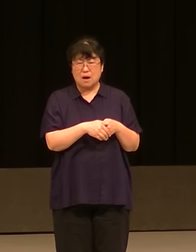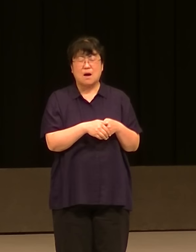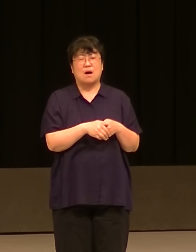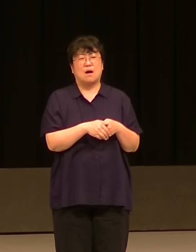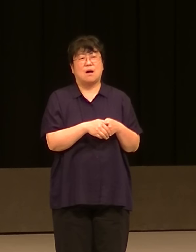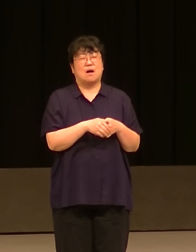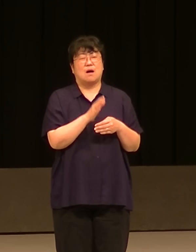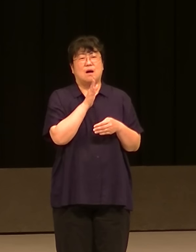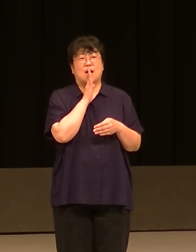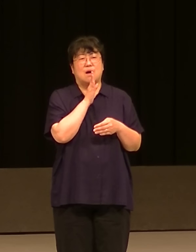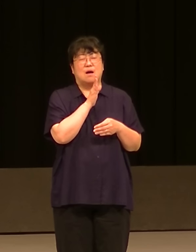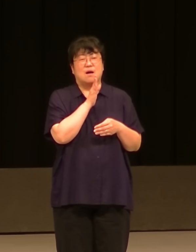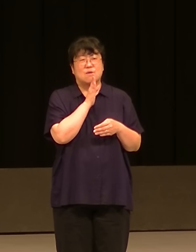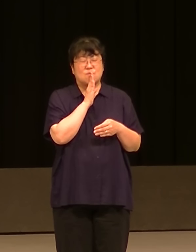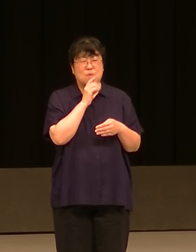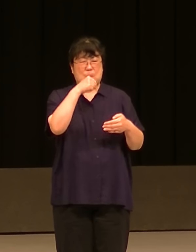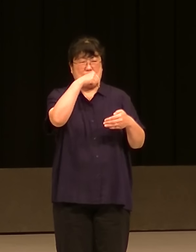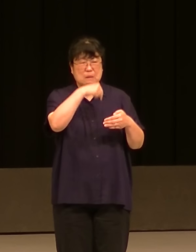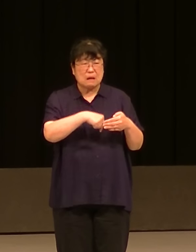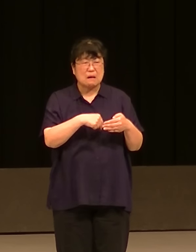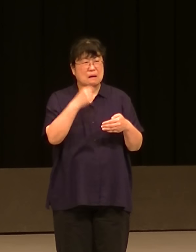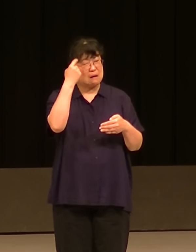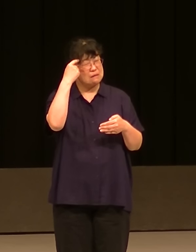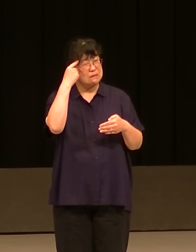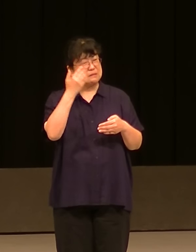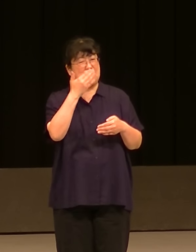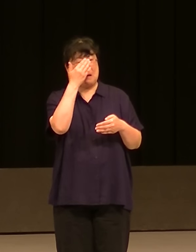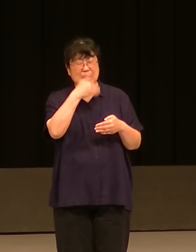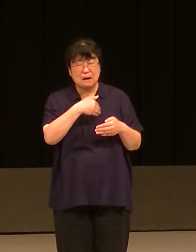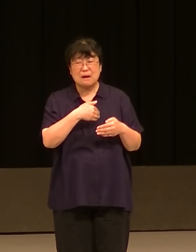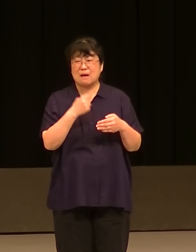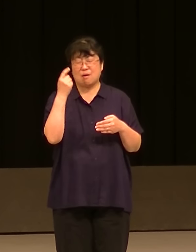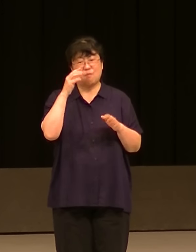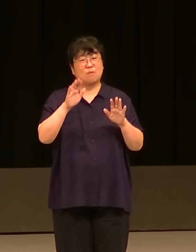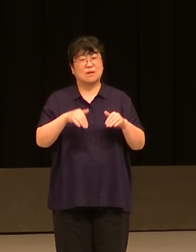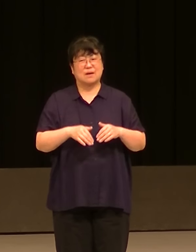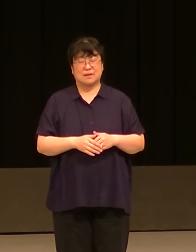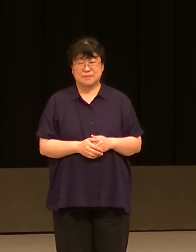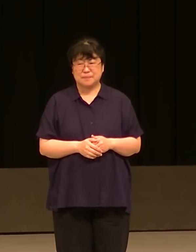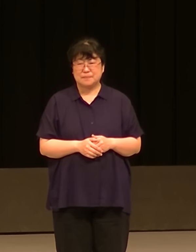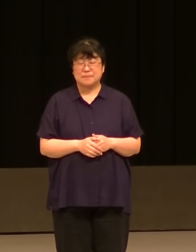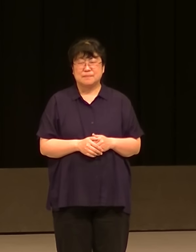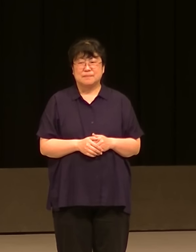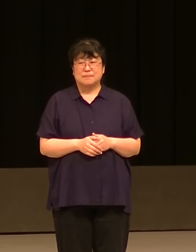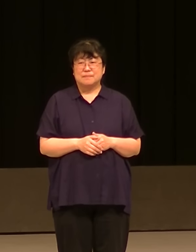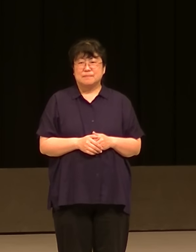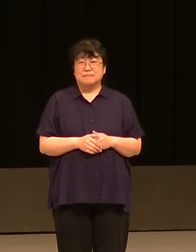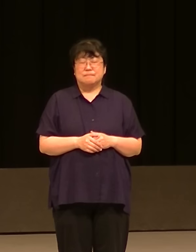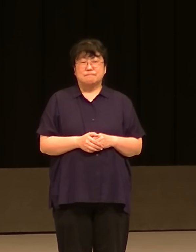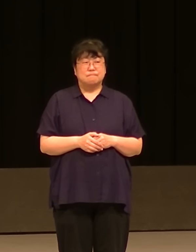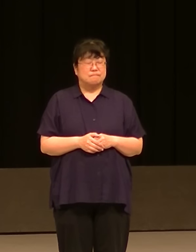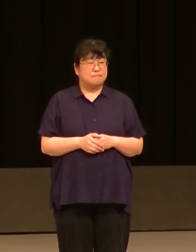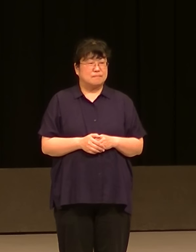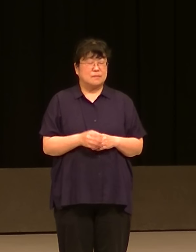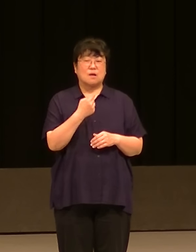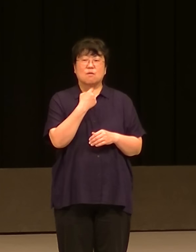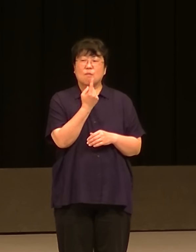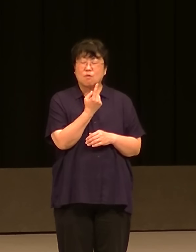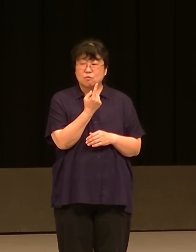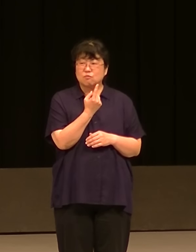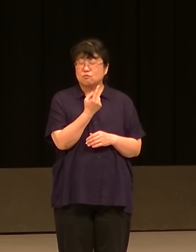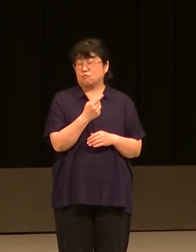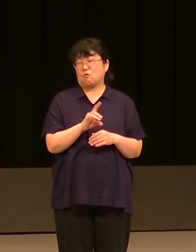彼が考えていることだったんだなというふうに今、つくづく君は思いました。あともう一つ、この